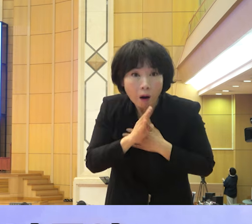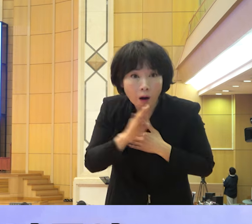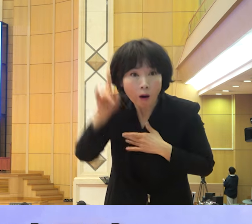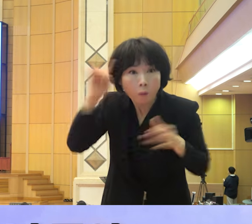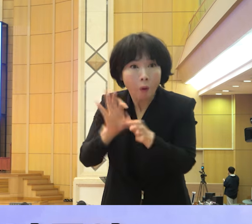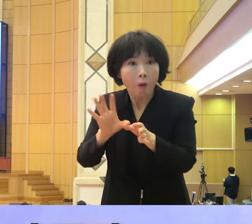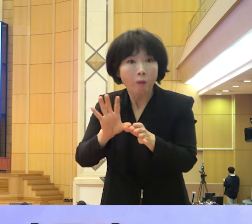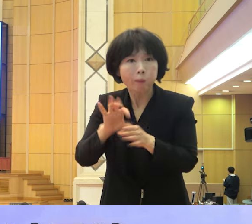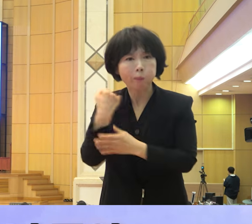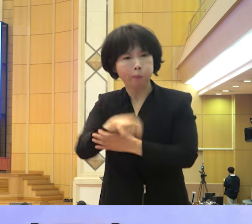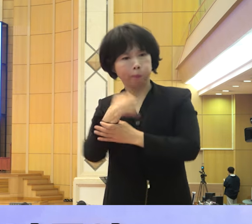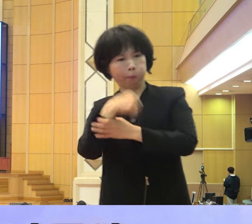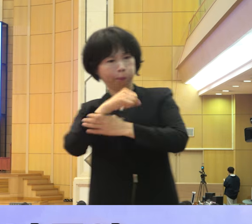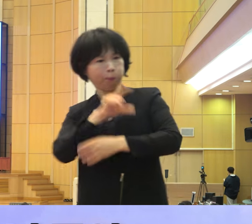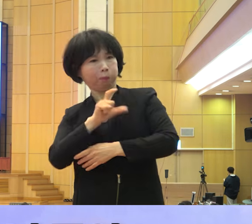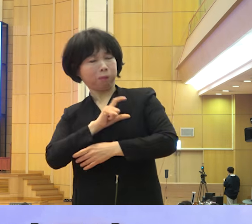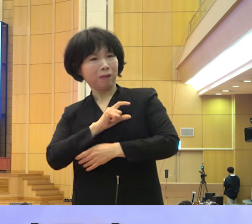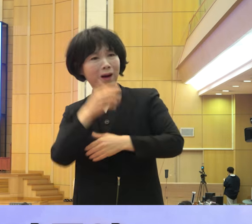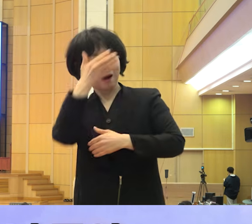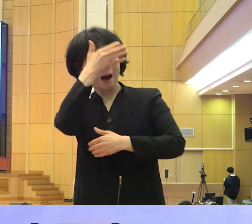아무리 생각해봐도